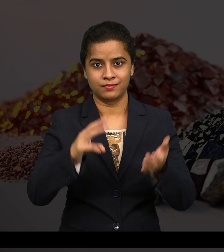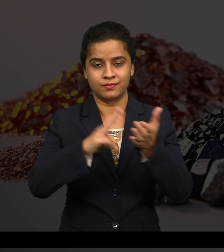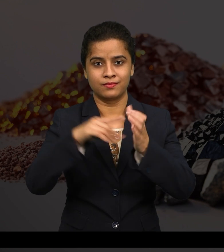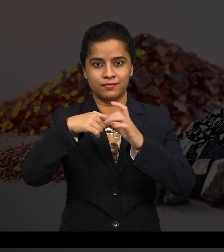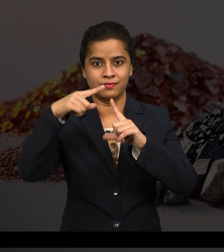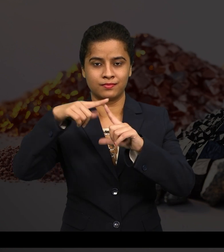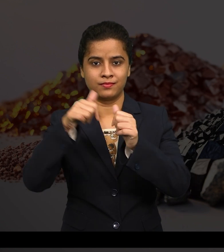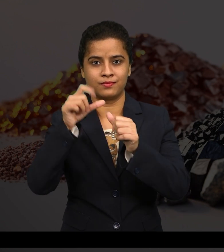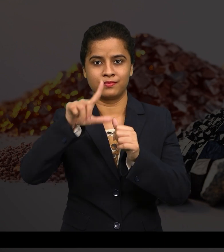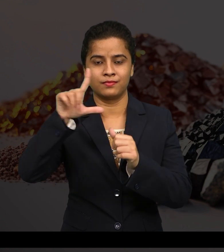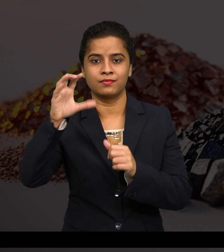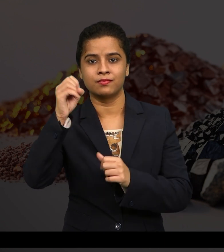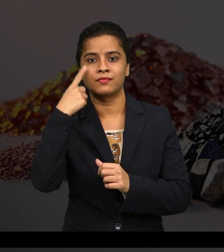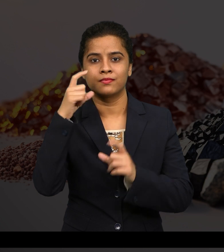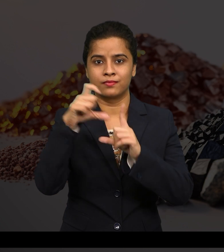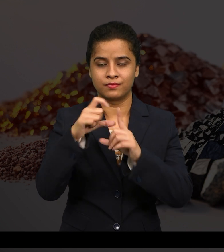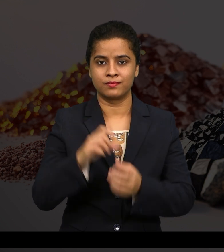मेटलॉइड,